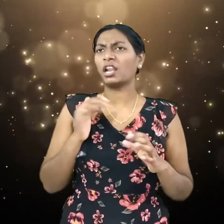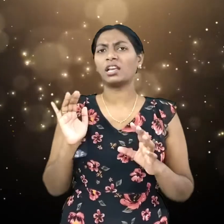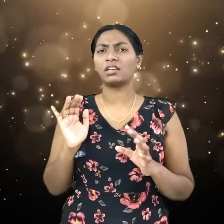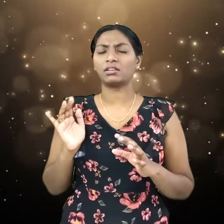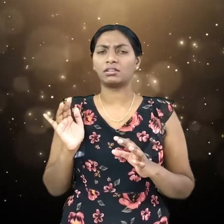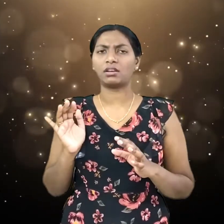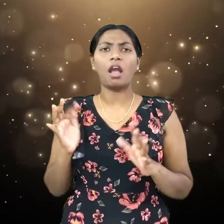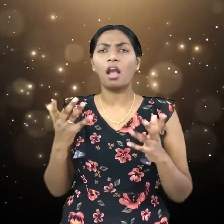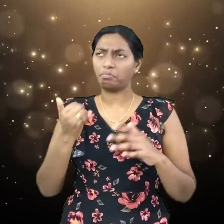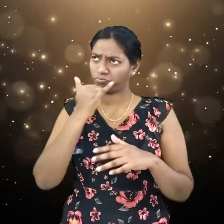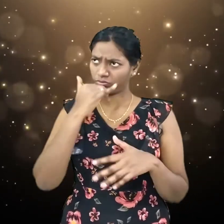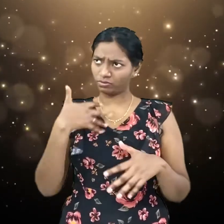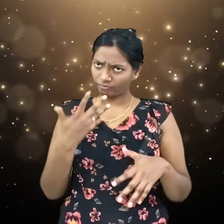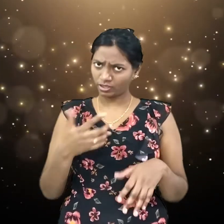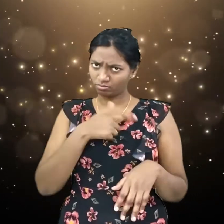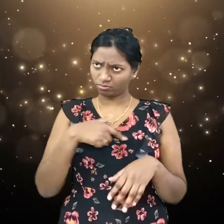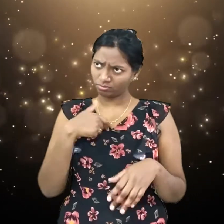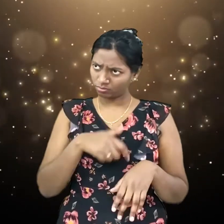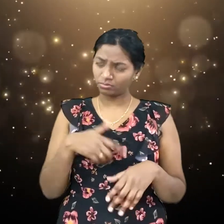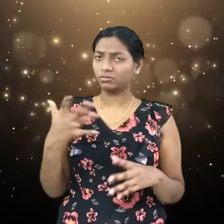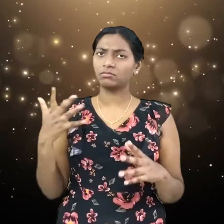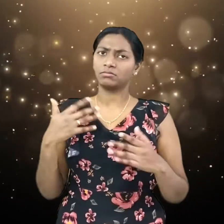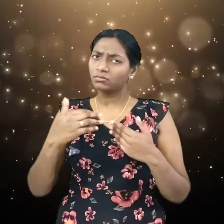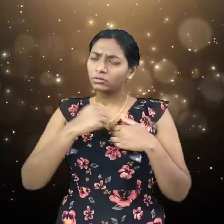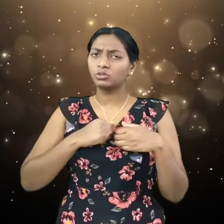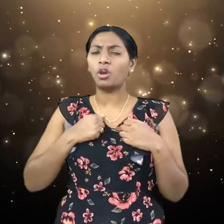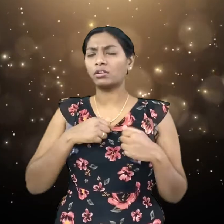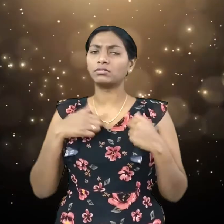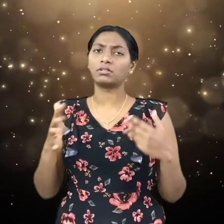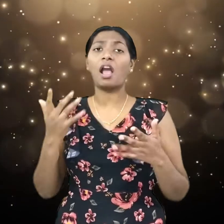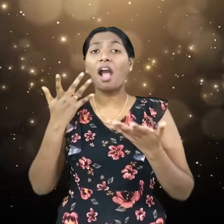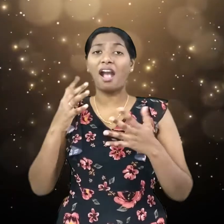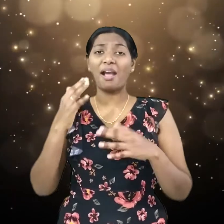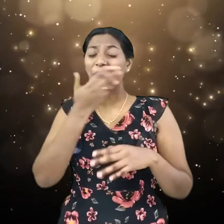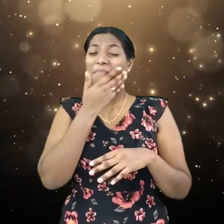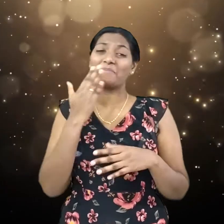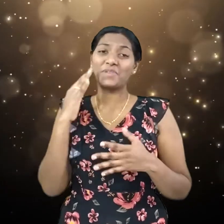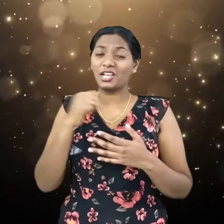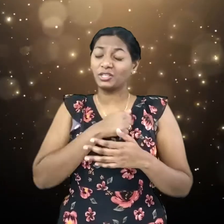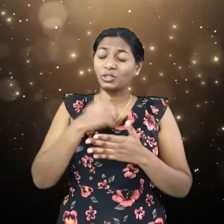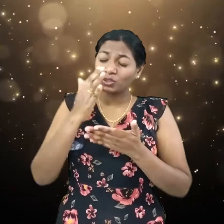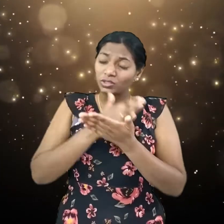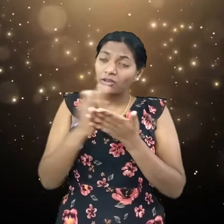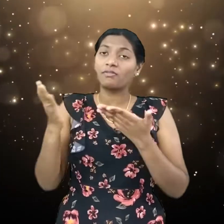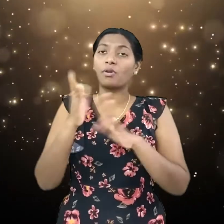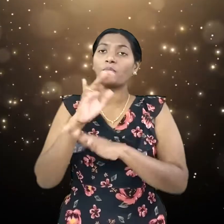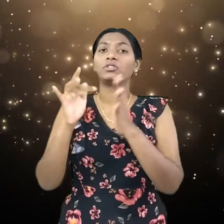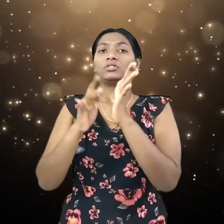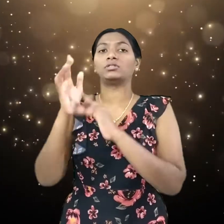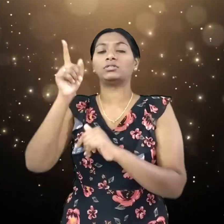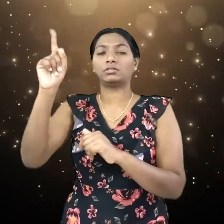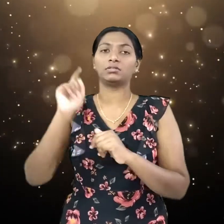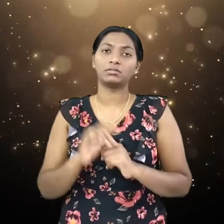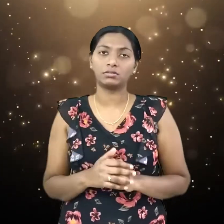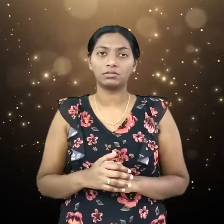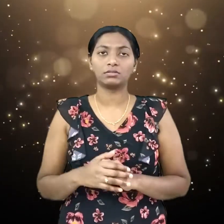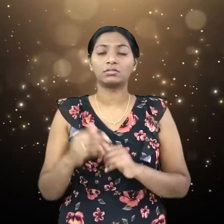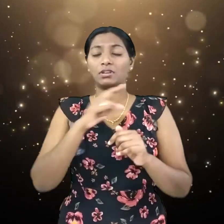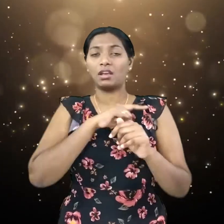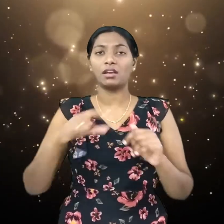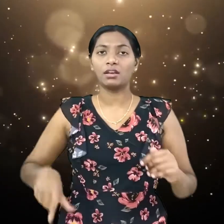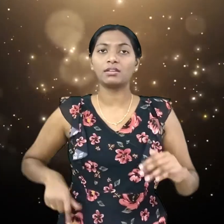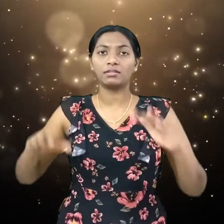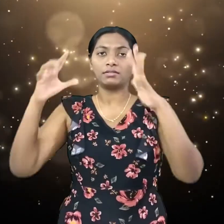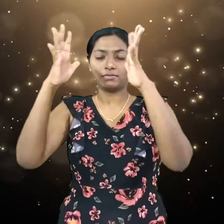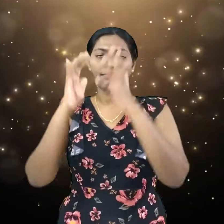सही है, क्योंकि आपने कुछ गलत नहीं किया। समझ में आ गया ना आपको? हमारे और आपके सारे पापों की क्षमा किसने दे दी? यीशु मसीह ने। प्रेज़ द लॉर्ड,